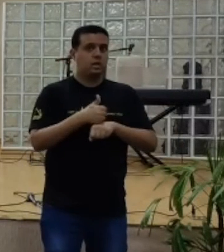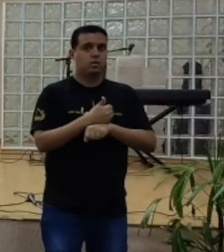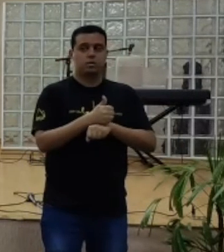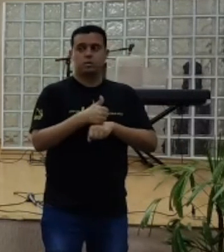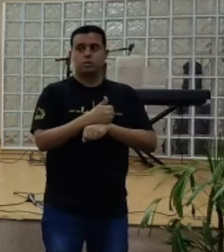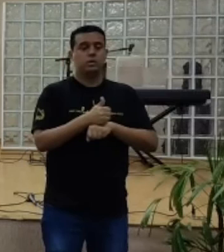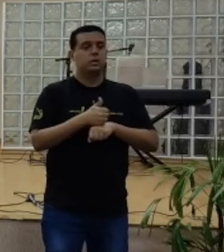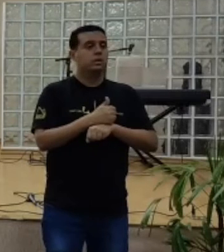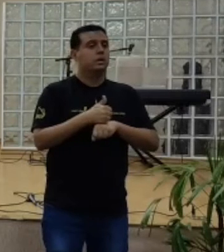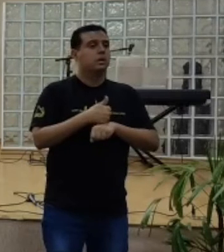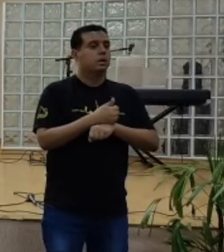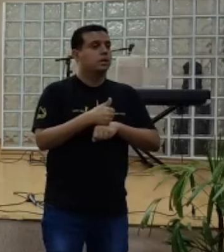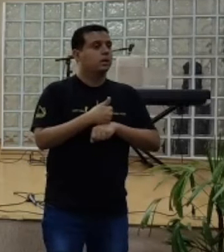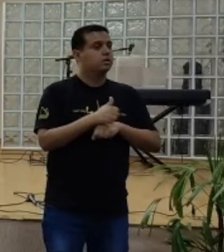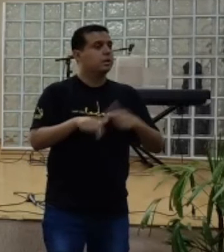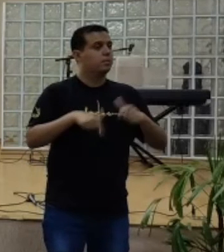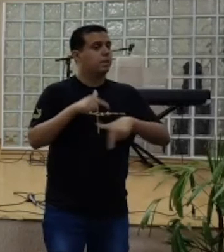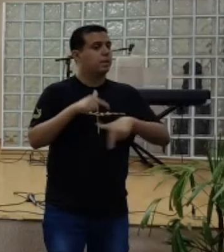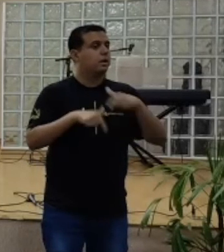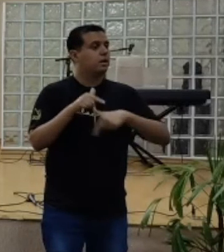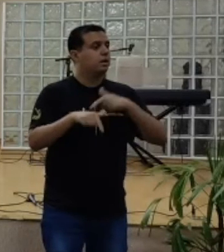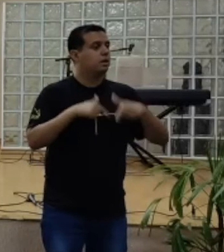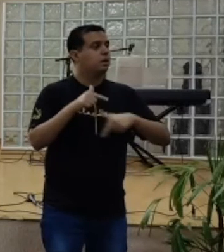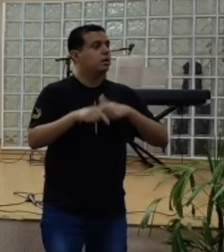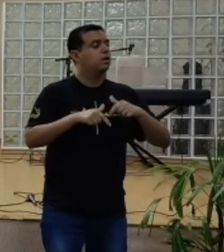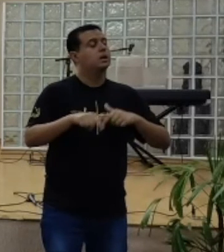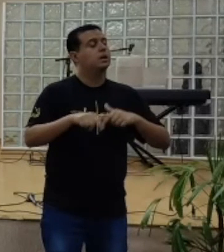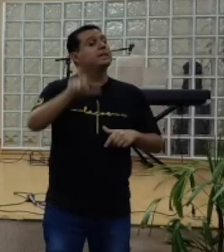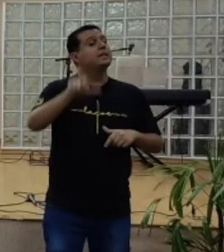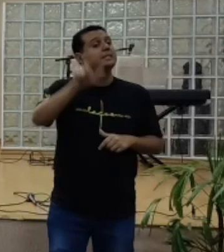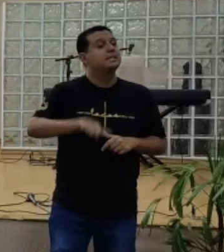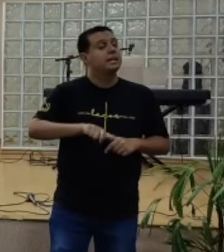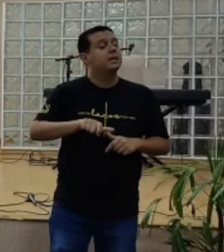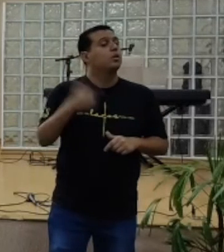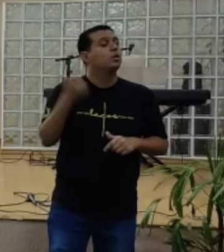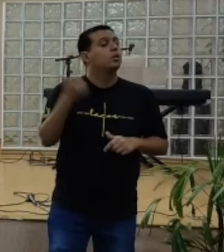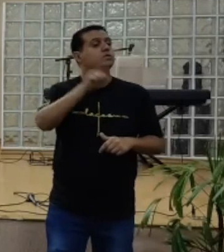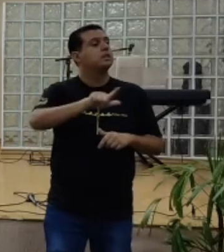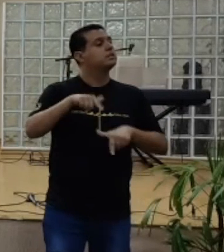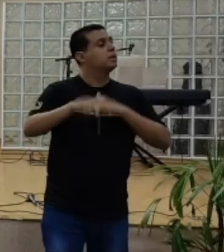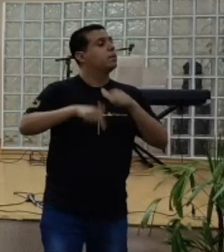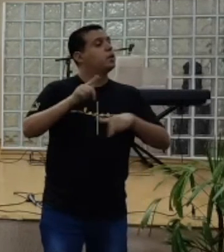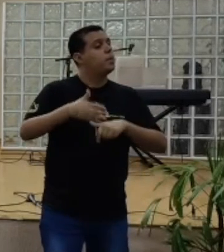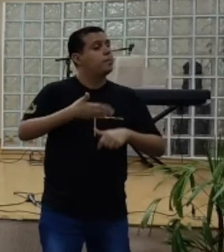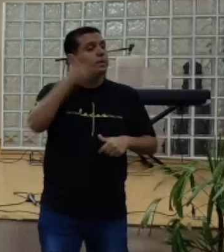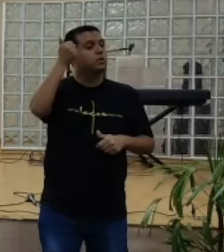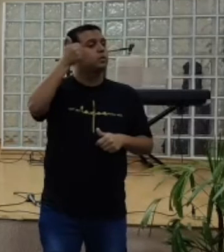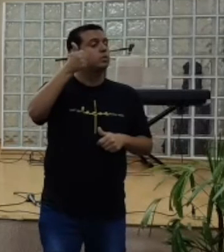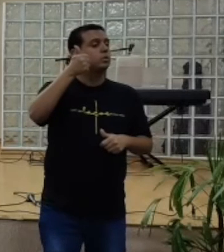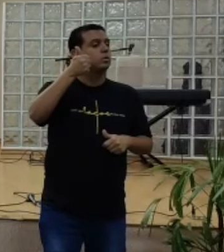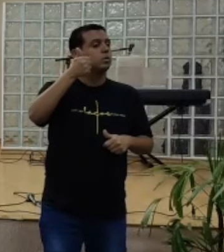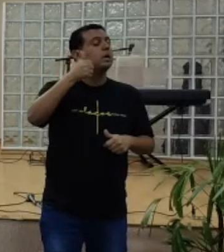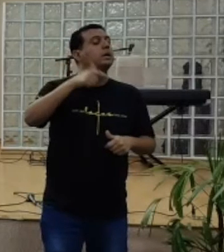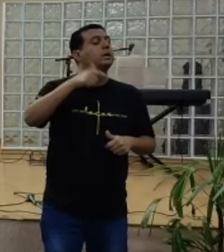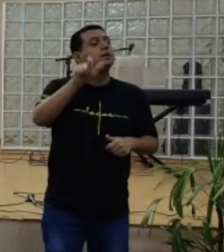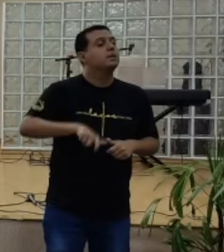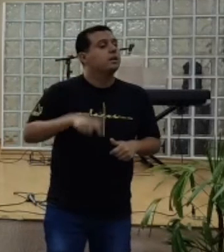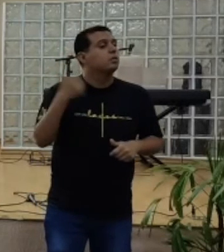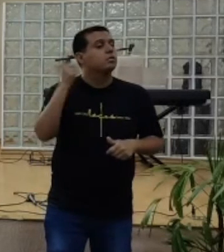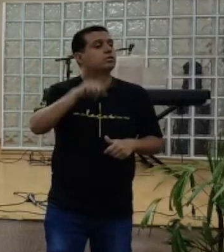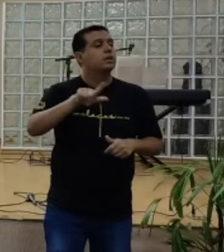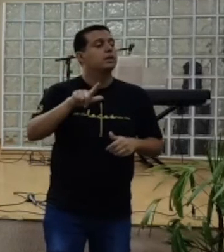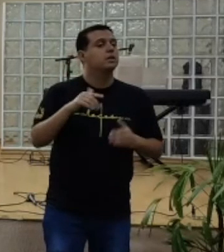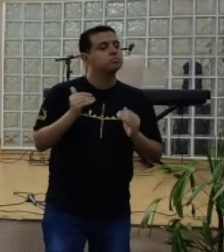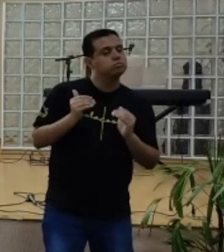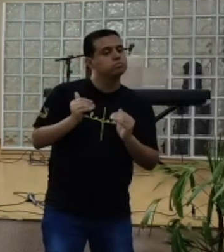empregos? Quem foi melhor aluno. Quem é que tem as promoções? Eu sei que você vai